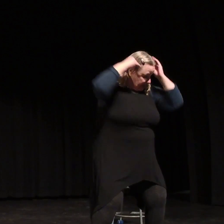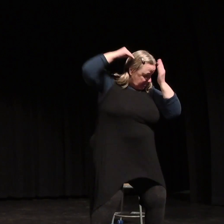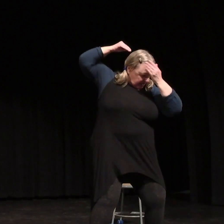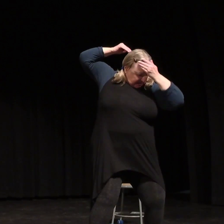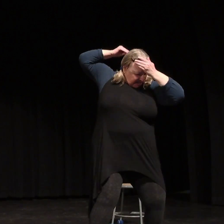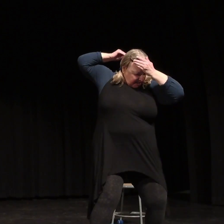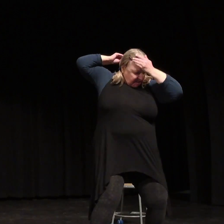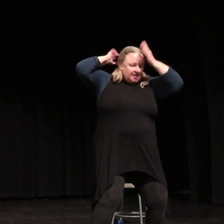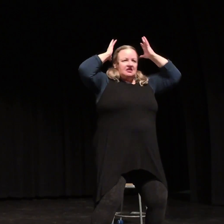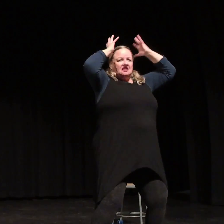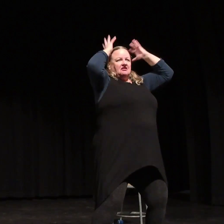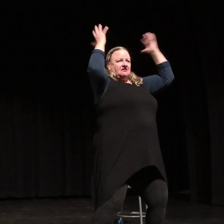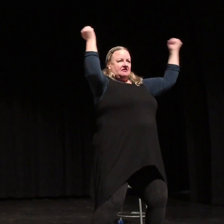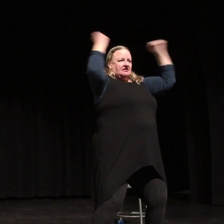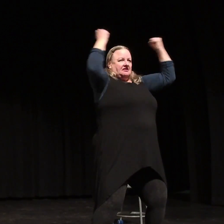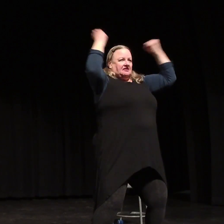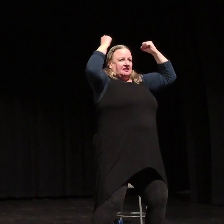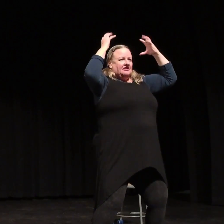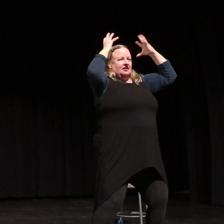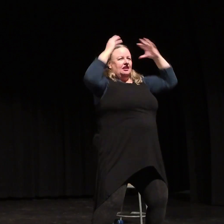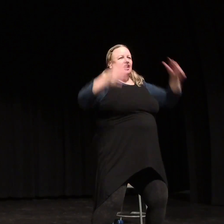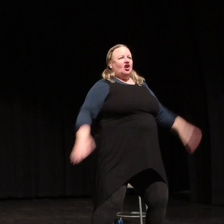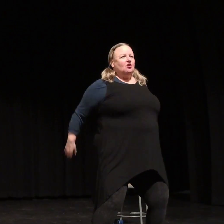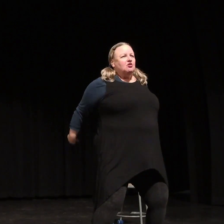Hey, ma casquette, là, on va la mettre à l'envers, là.